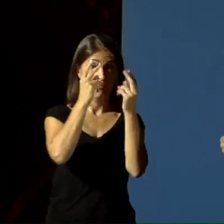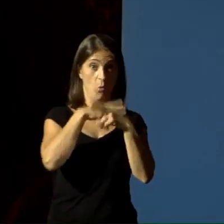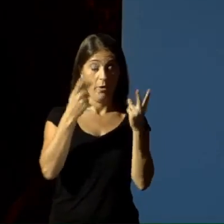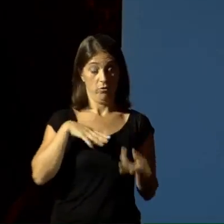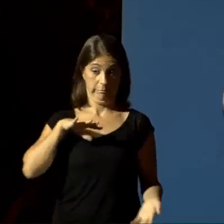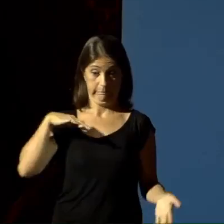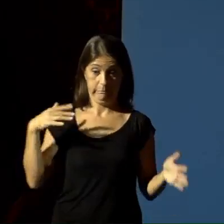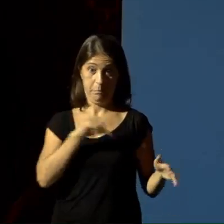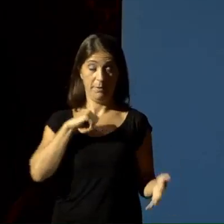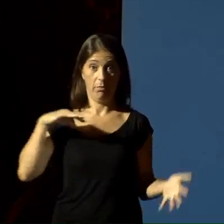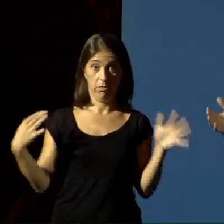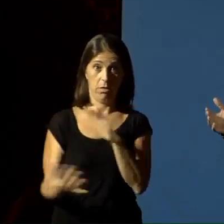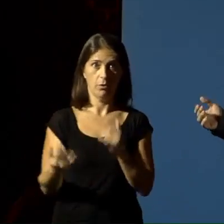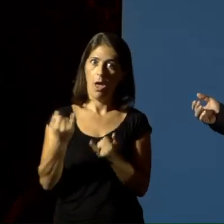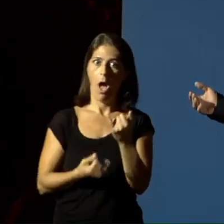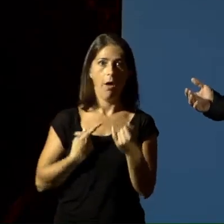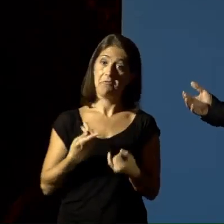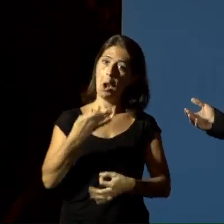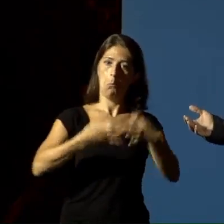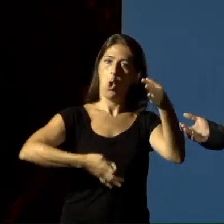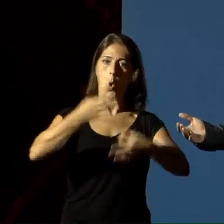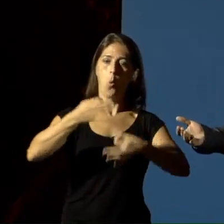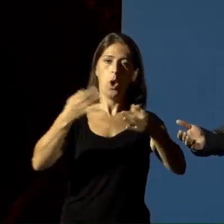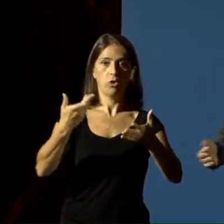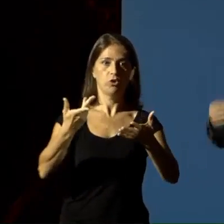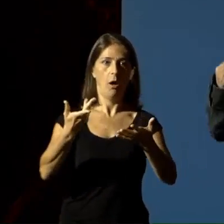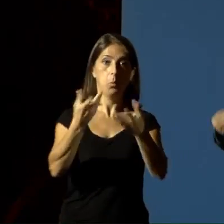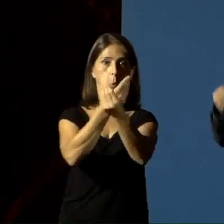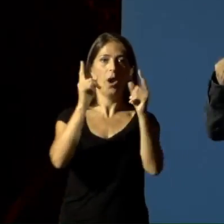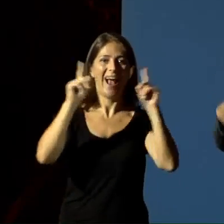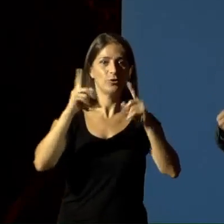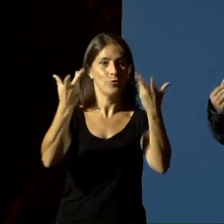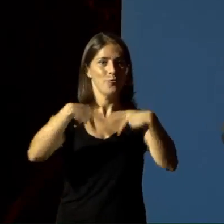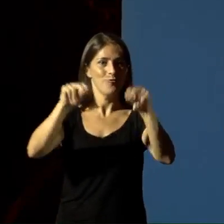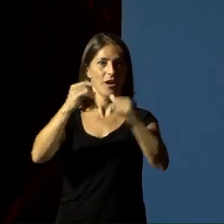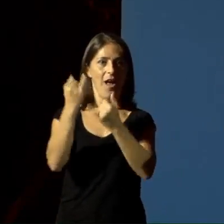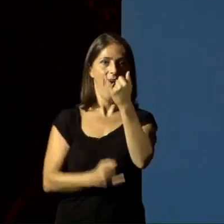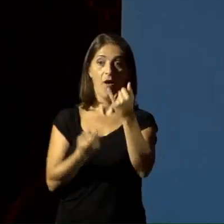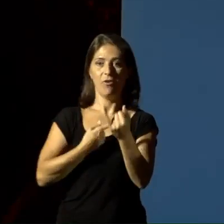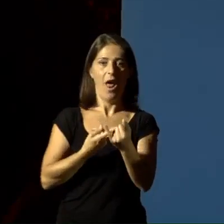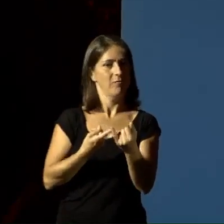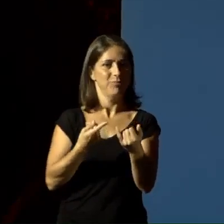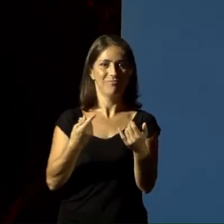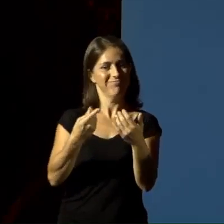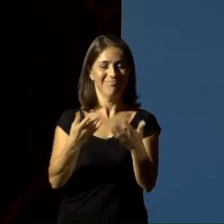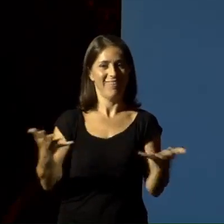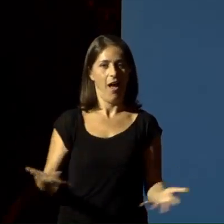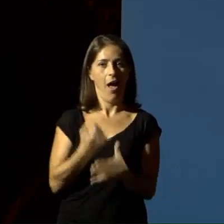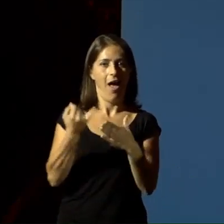privatizados, acabaremos tamén co colapso xudicial. É perfecto, cadramos as contas de arriba abaixo.